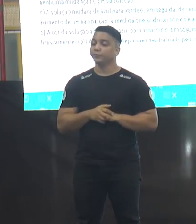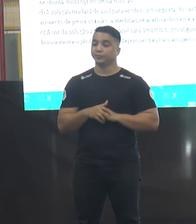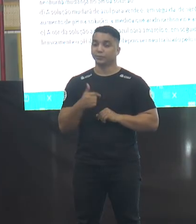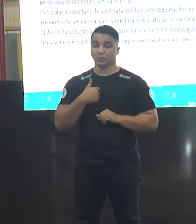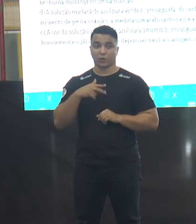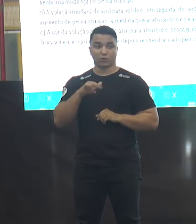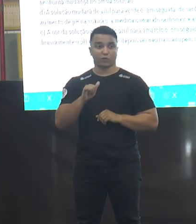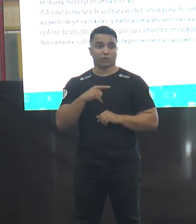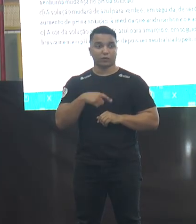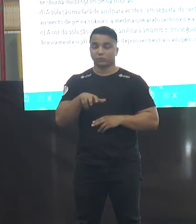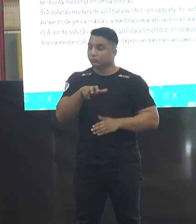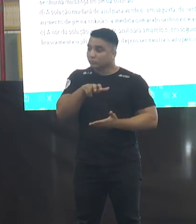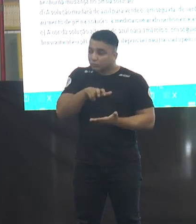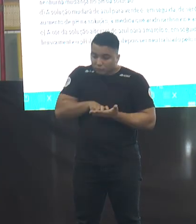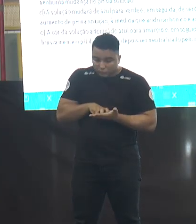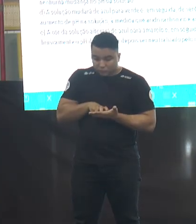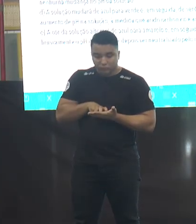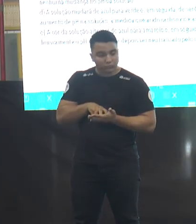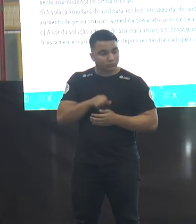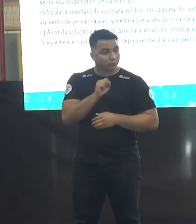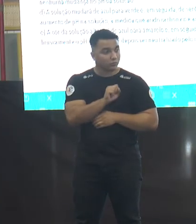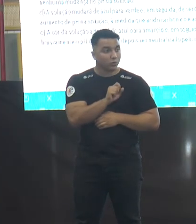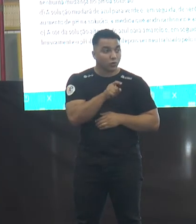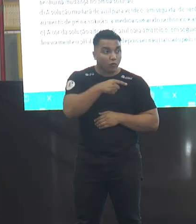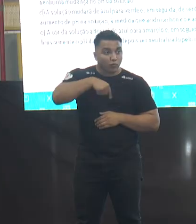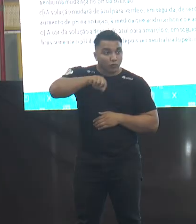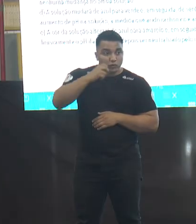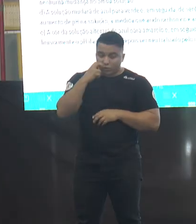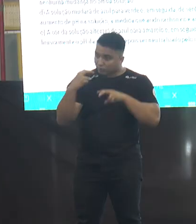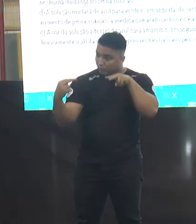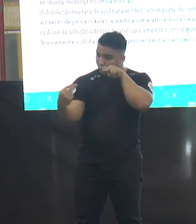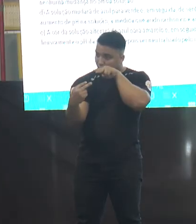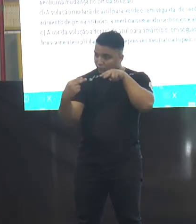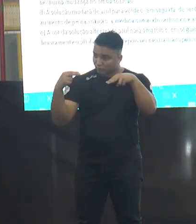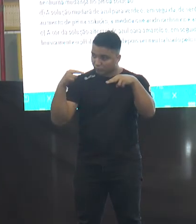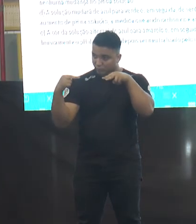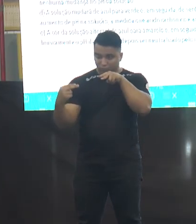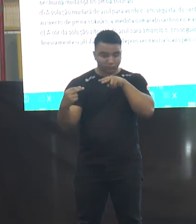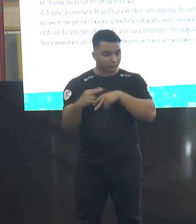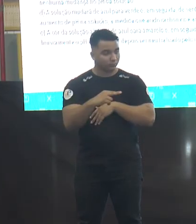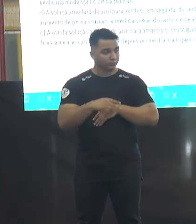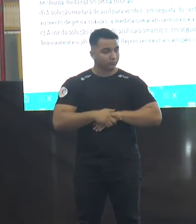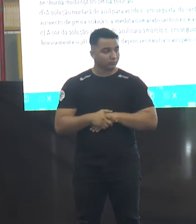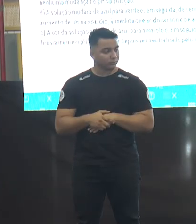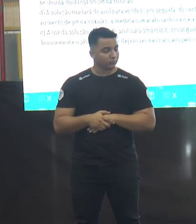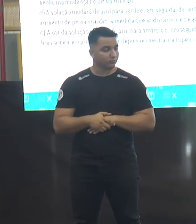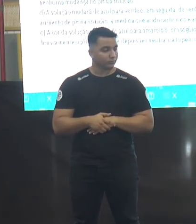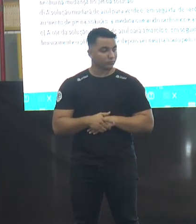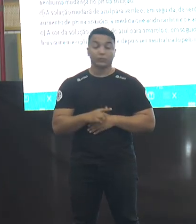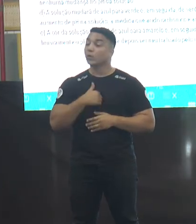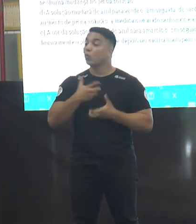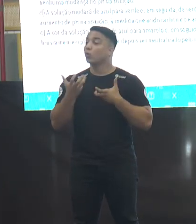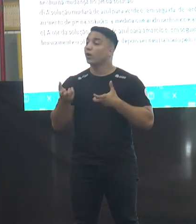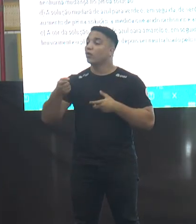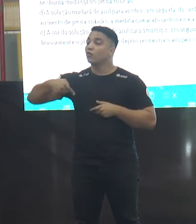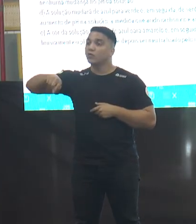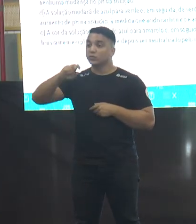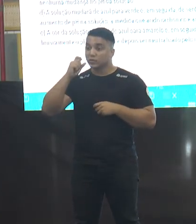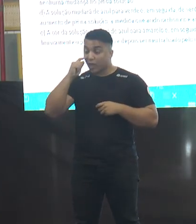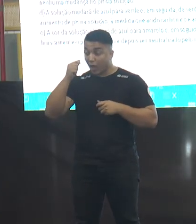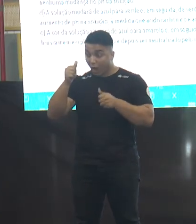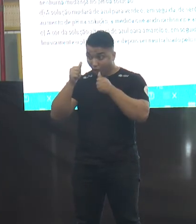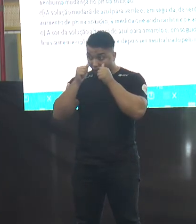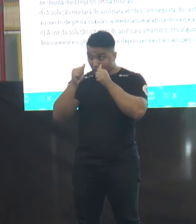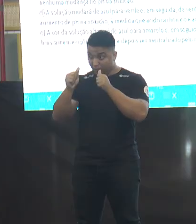Eu vou ficar nessa posição aqui, para que vocês possam ter um contato visual legal comigo. Eu quero que vocês prestem